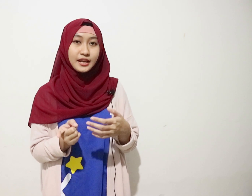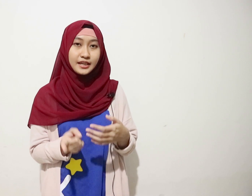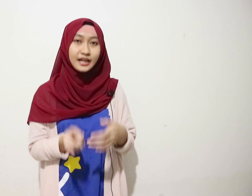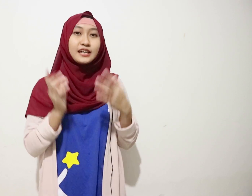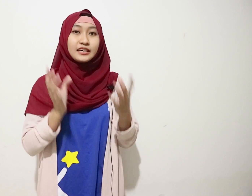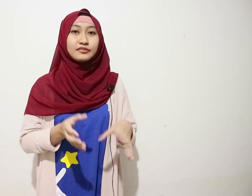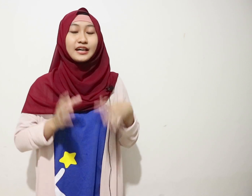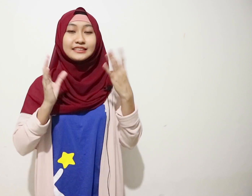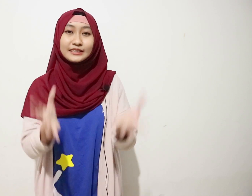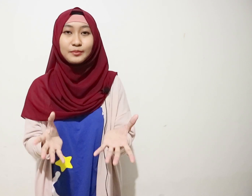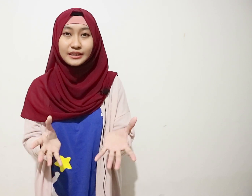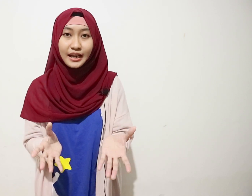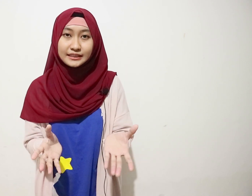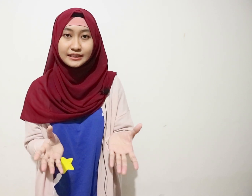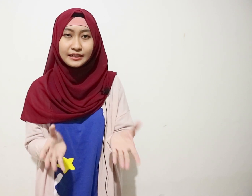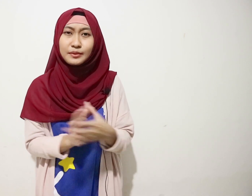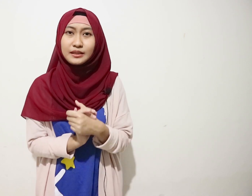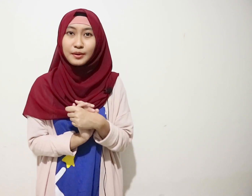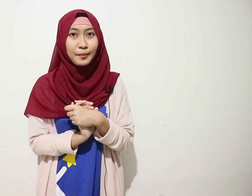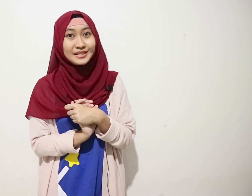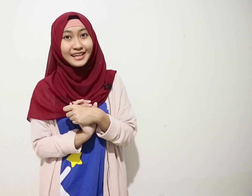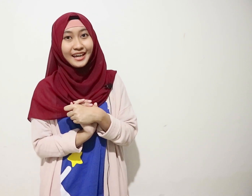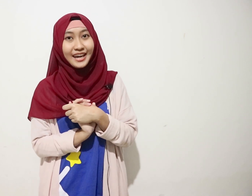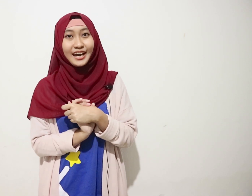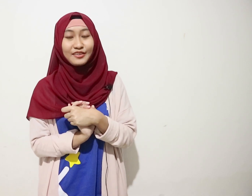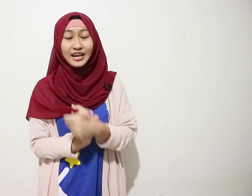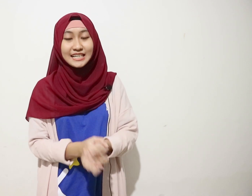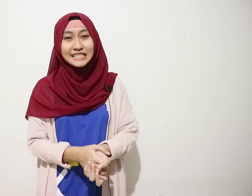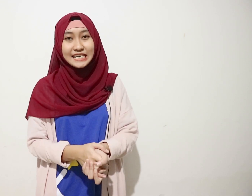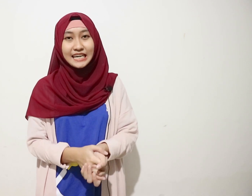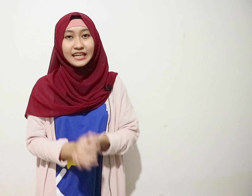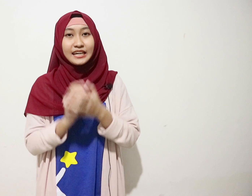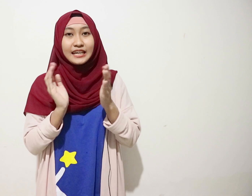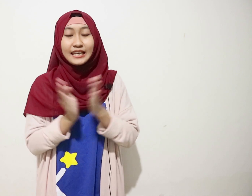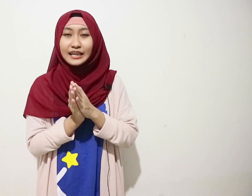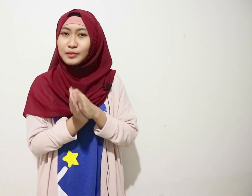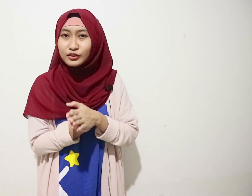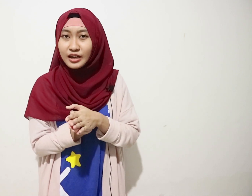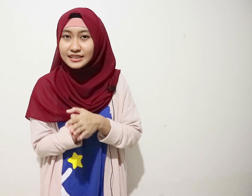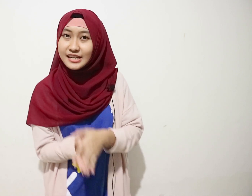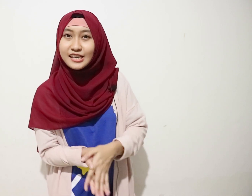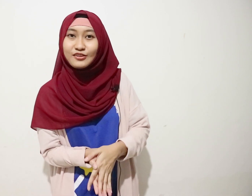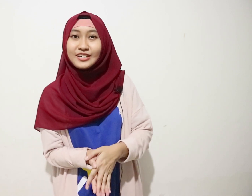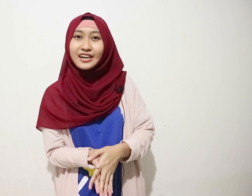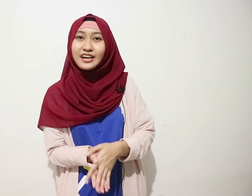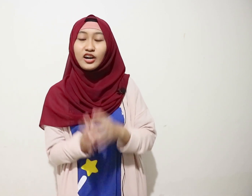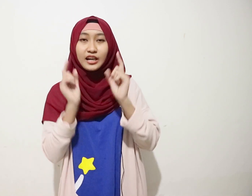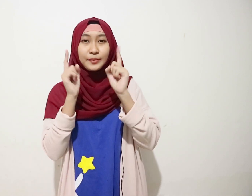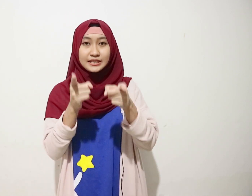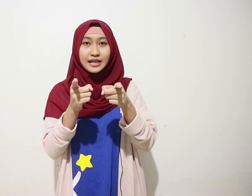bagiannya Kak Elva kasih ke sahabat Gen Aci. Nah, berarti berapa persen ya yang Kak Elva kasih? Nah, gimana tuh Kak cara ngitungnya? Kalau kalian